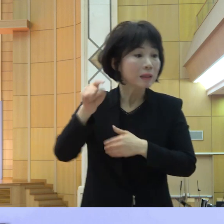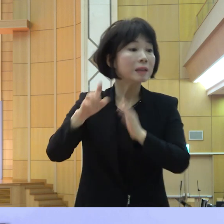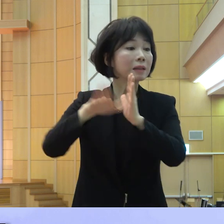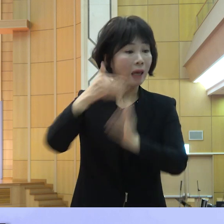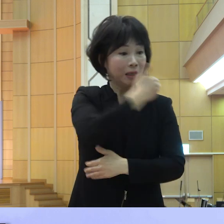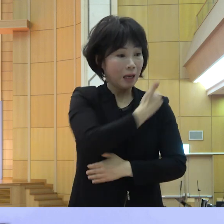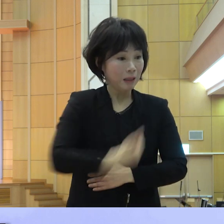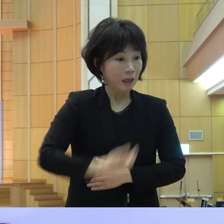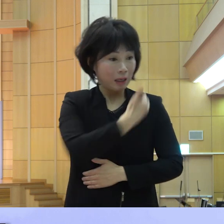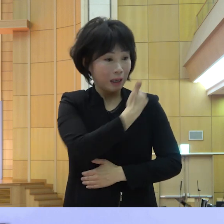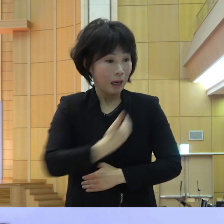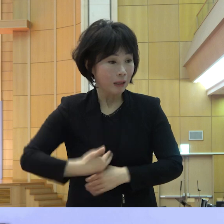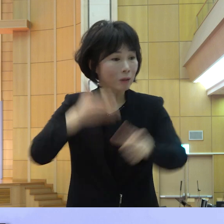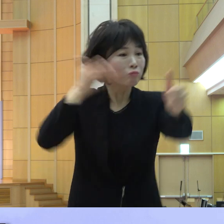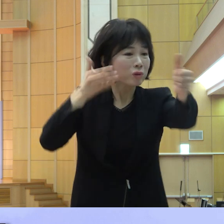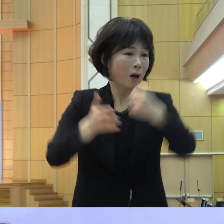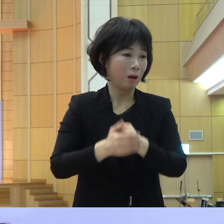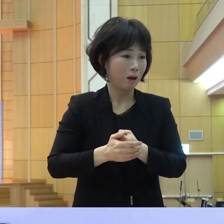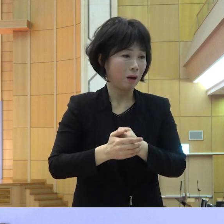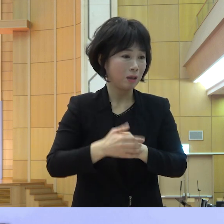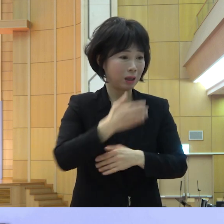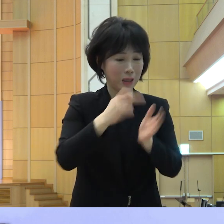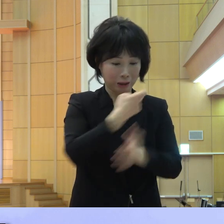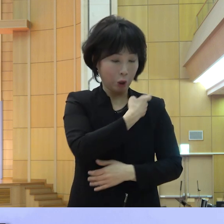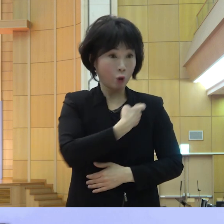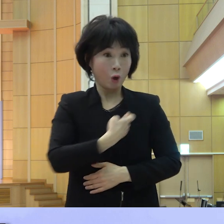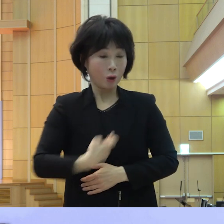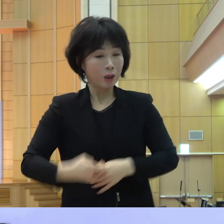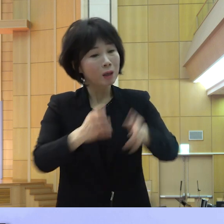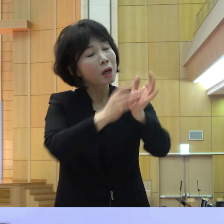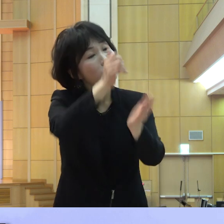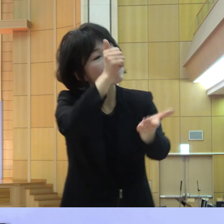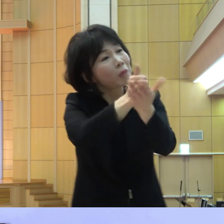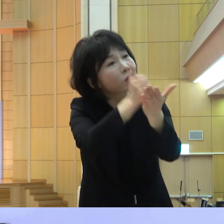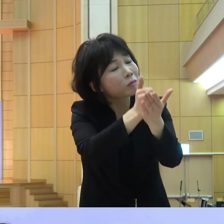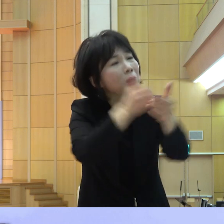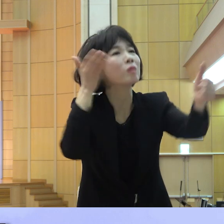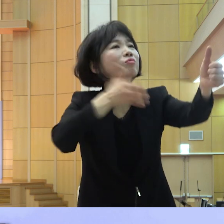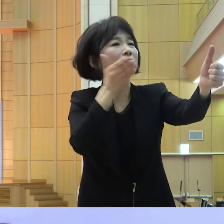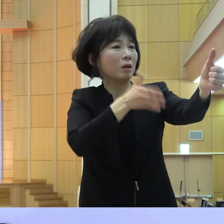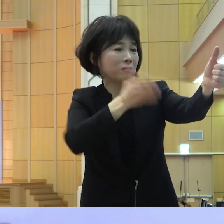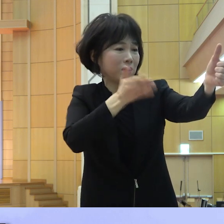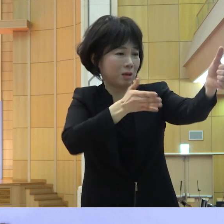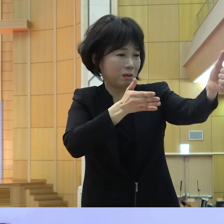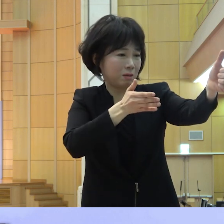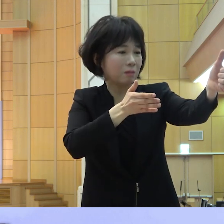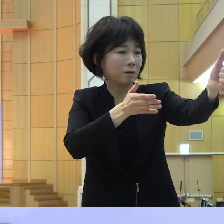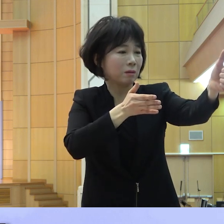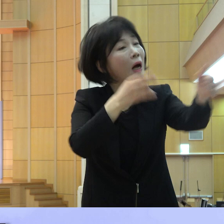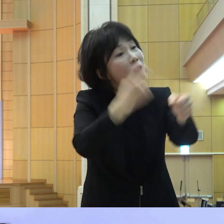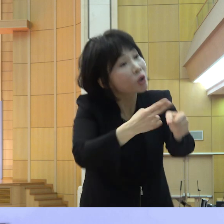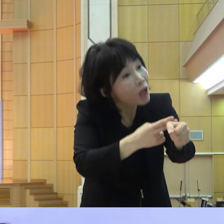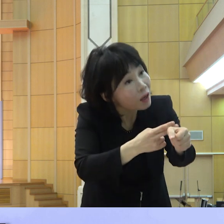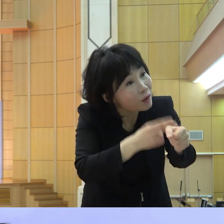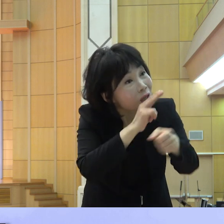청하여, 예수님의 12 제자들이 예수님에게 청하는 거예요. 예수님,